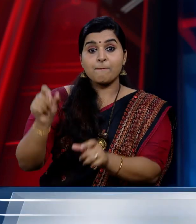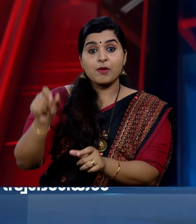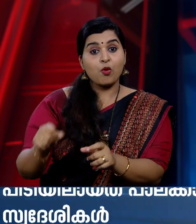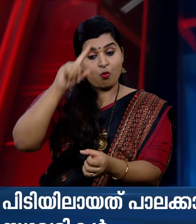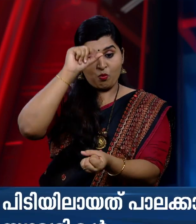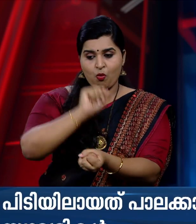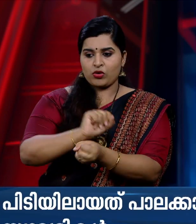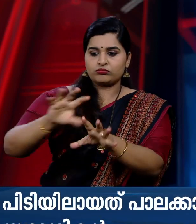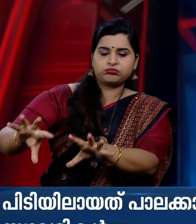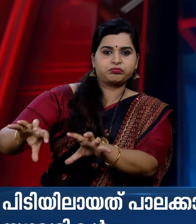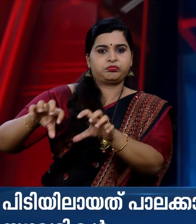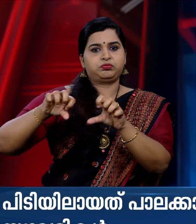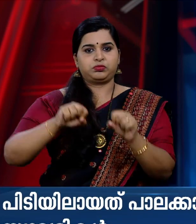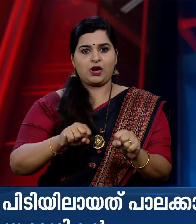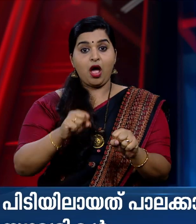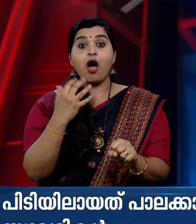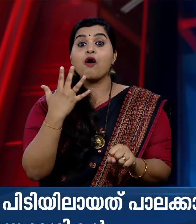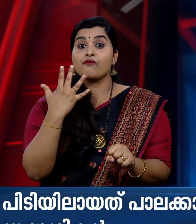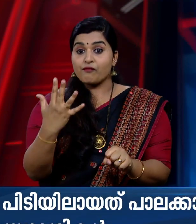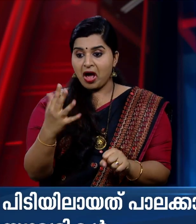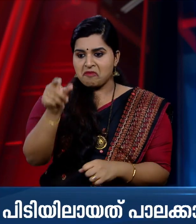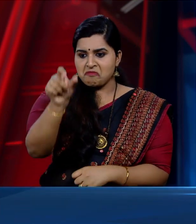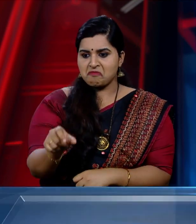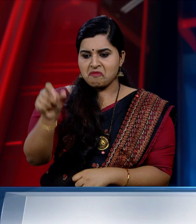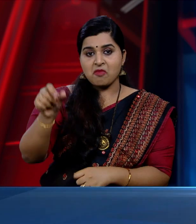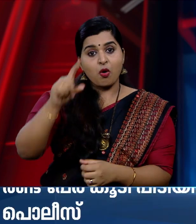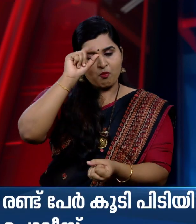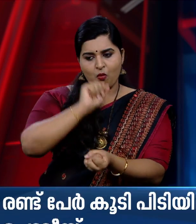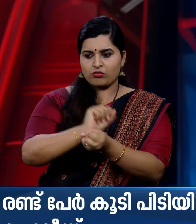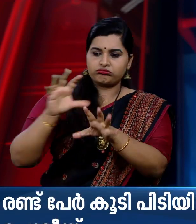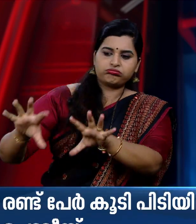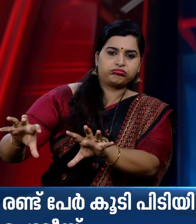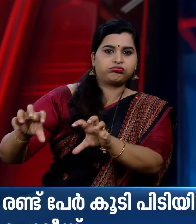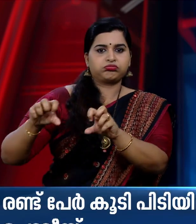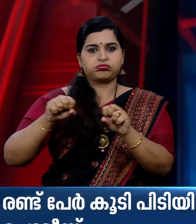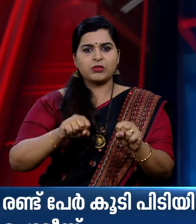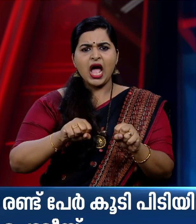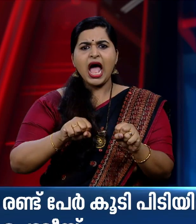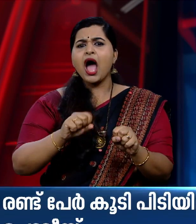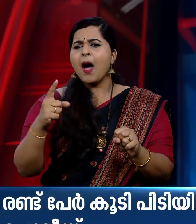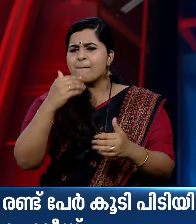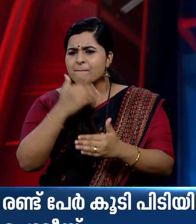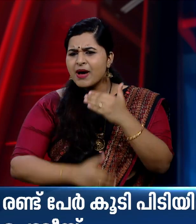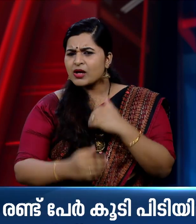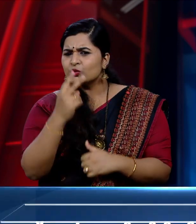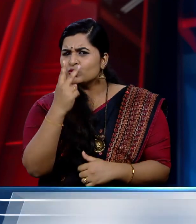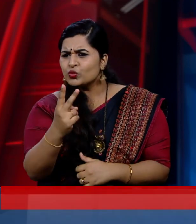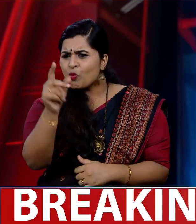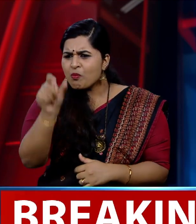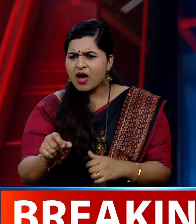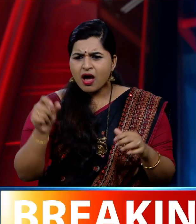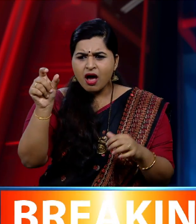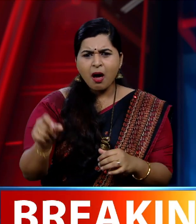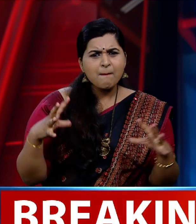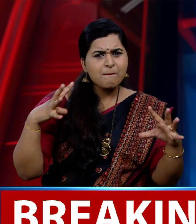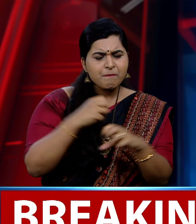കുമാർ, അക്ബർ, സത്യജിത്ത്, സുജീഷ് എന്നിവരാണ് നിലവിൽ അറസ്റ്റിലായിട്ടുള്ളത്. രണ്ടുപേർക്ക് കൂടി പിടിയിലാകാനുണ്ട്. അവർക്ക് വേണ്ടിയുള്ള തിരച്ചിൽ